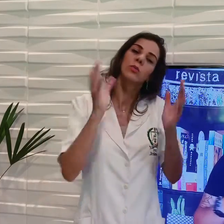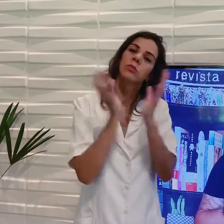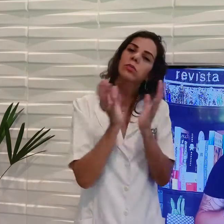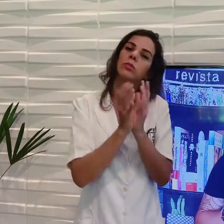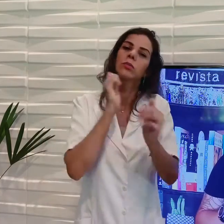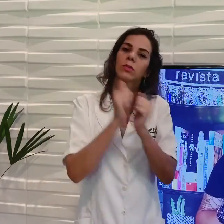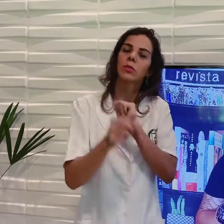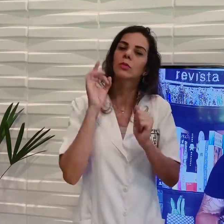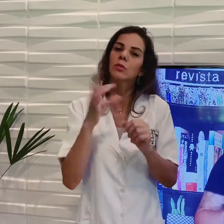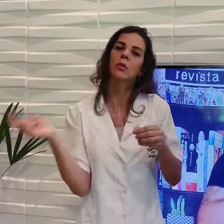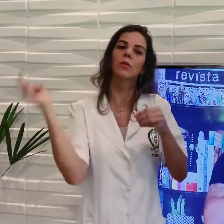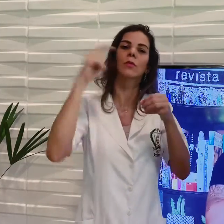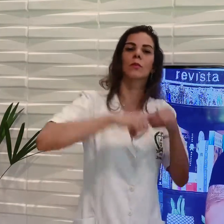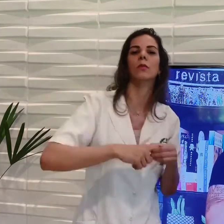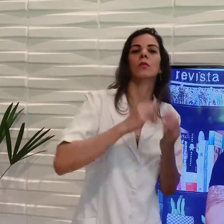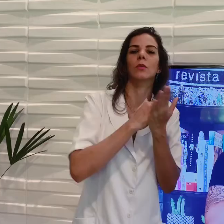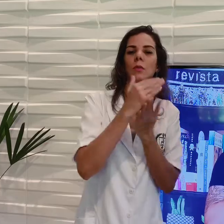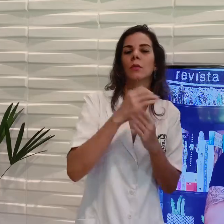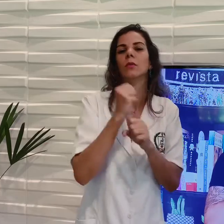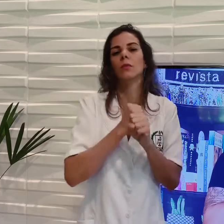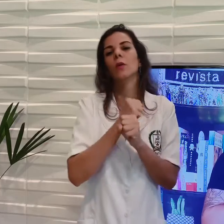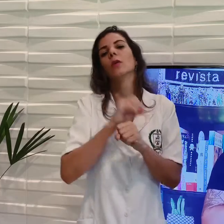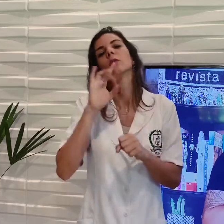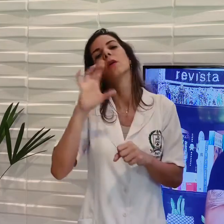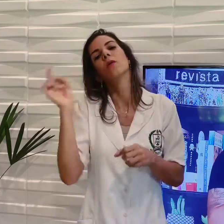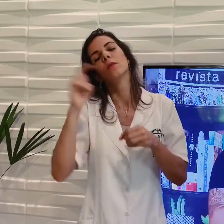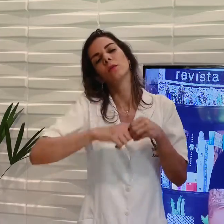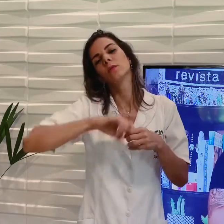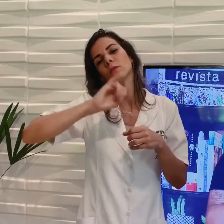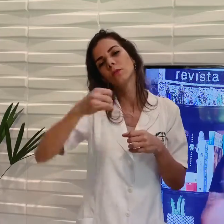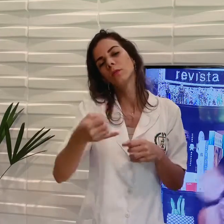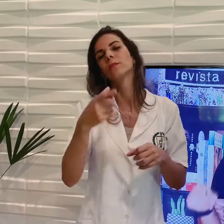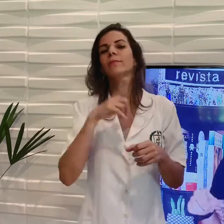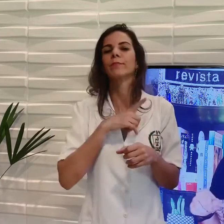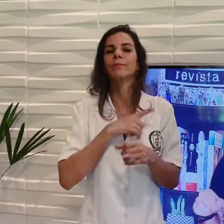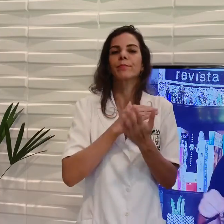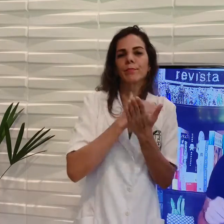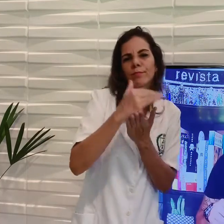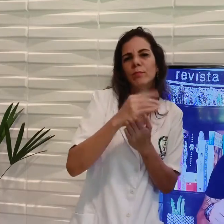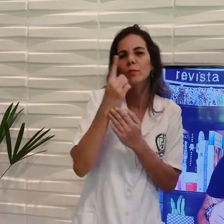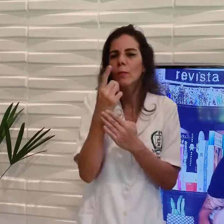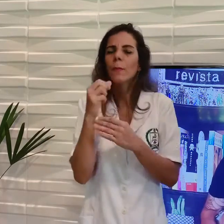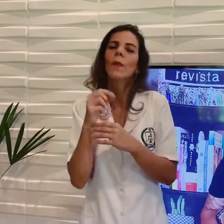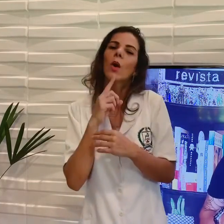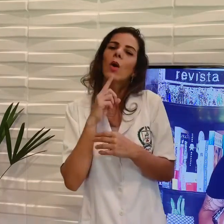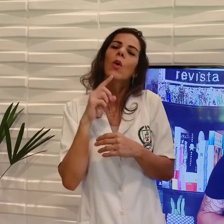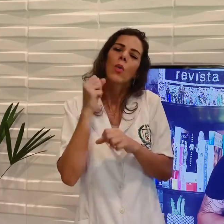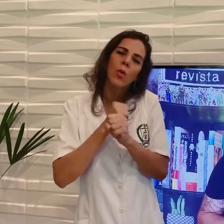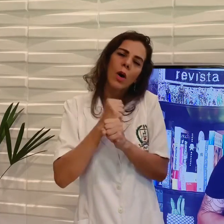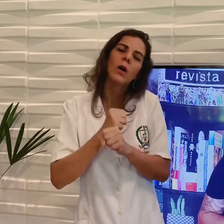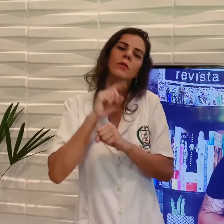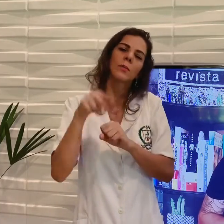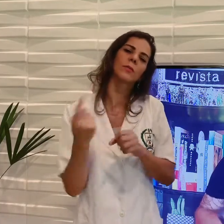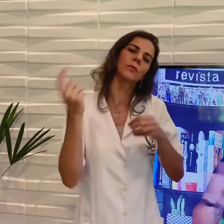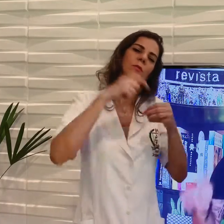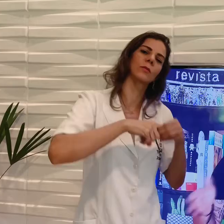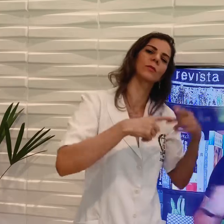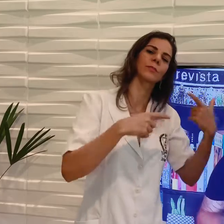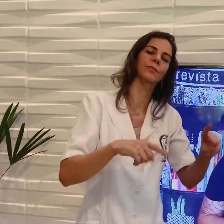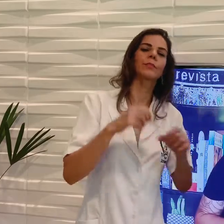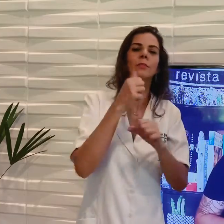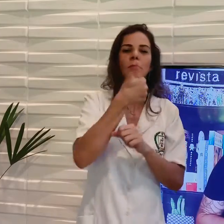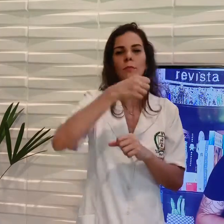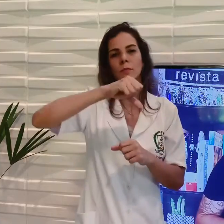e só terminou em janeiro. A gente falou de campeonato lá atrás que tinha começado num ano e terminado no outro. Isso aconteceu de novo em 1930, só